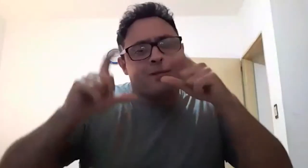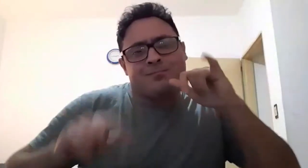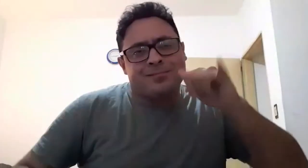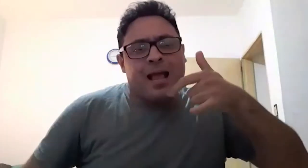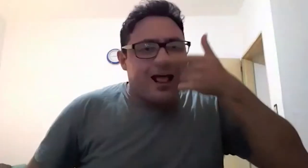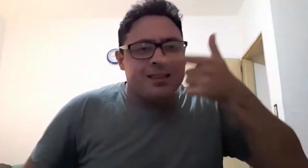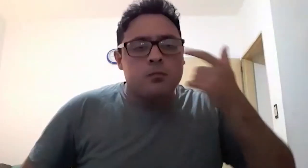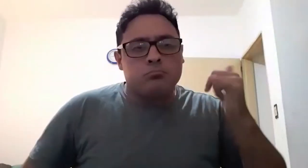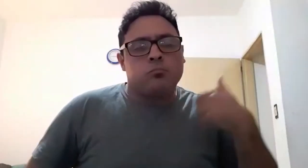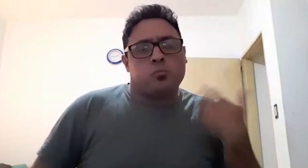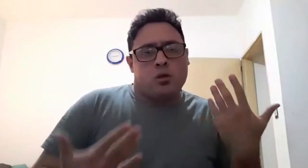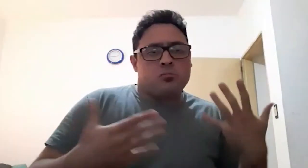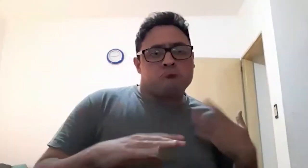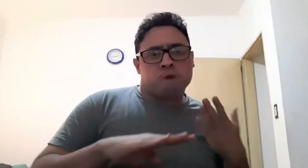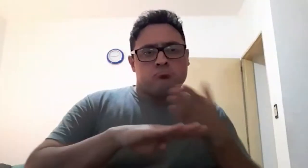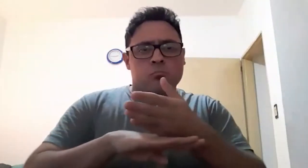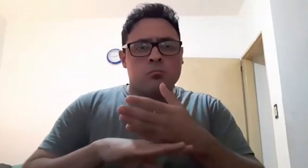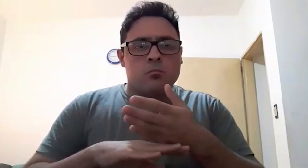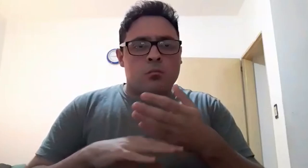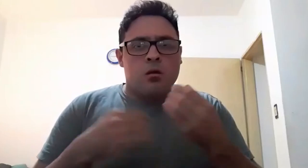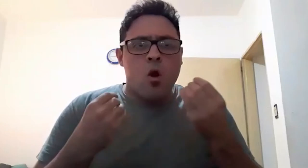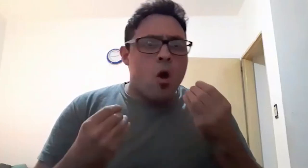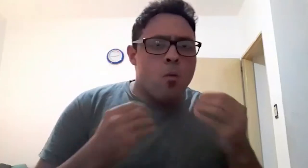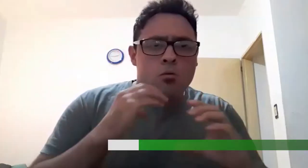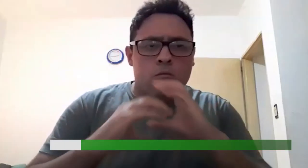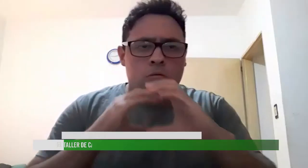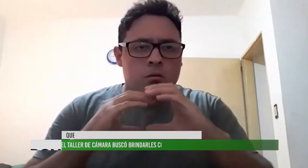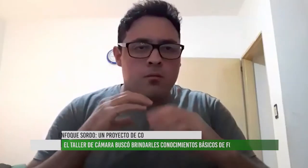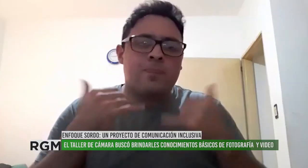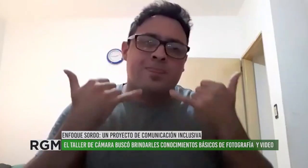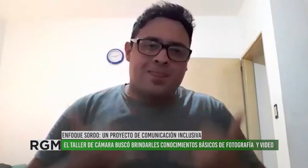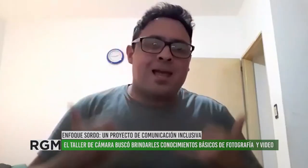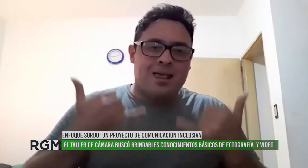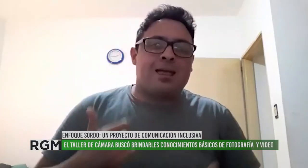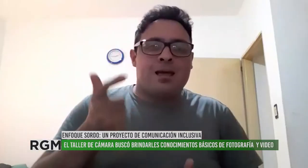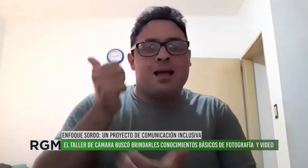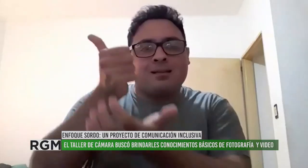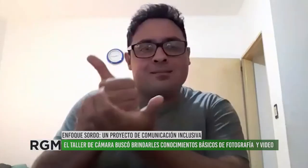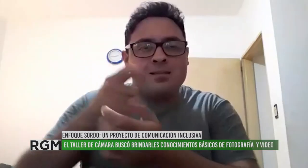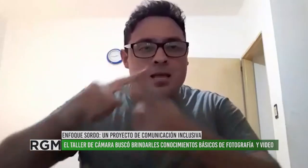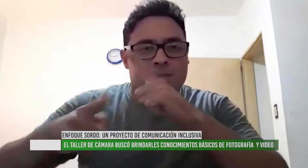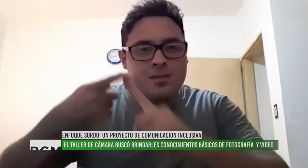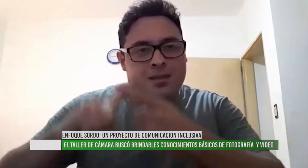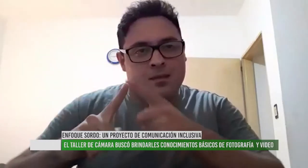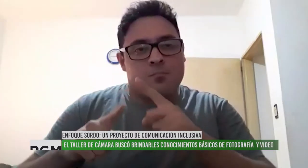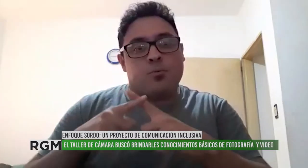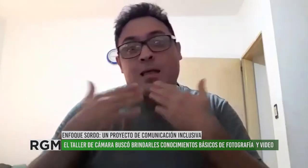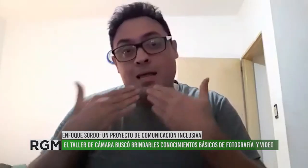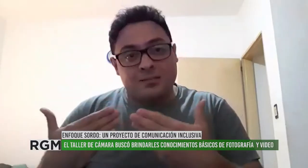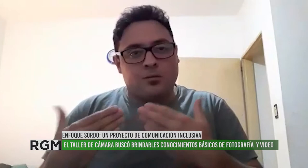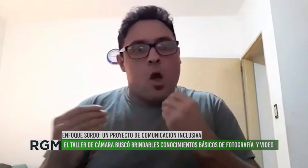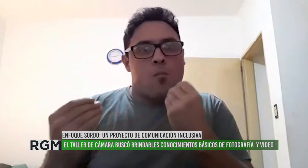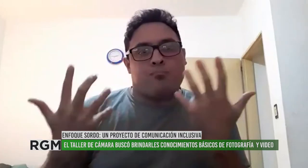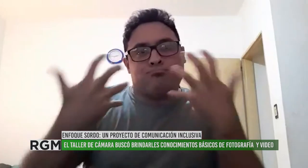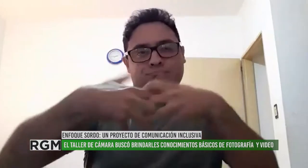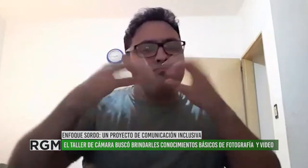idea, buenísima. Así que sí, estábamos todos reinteresados y decidimos ir. Nos comunicamos a través de un intérprete,